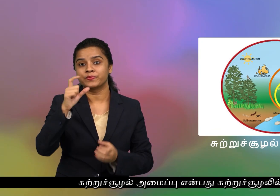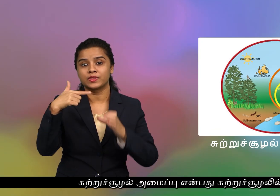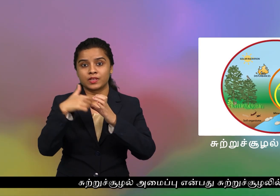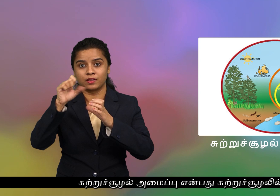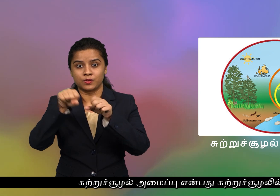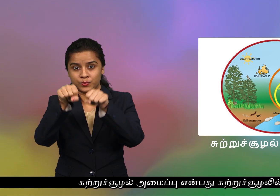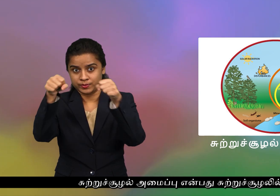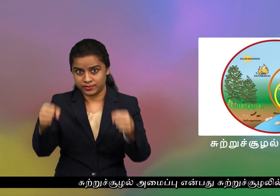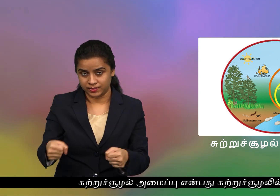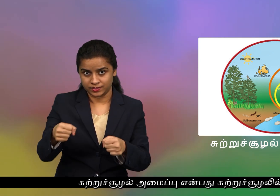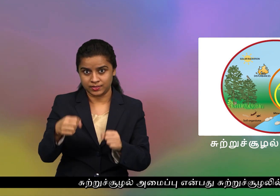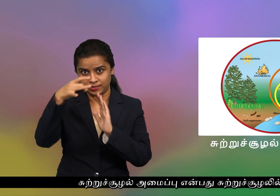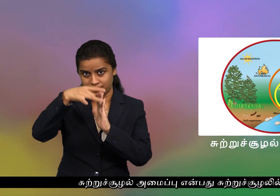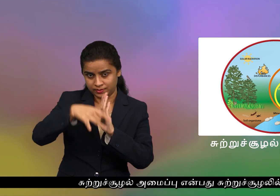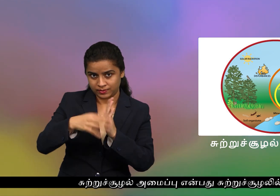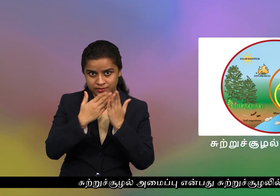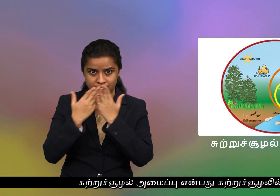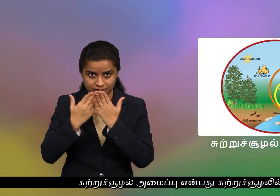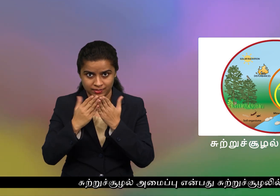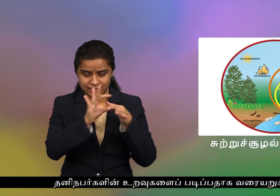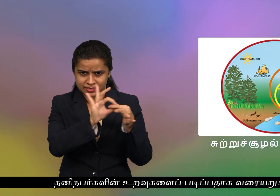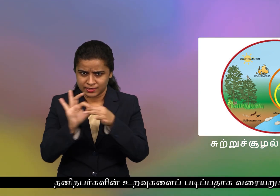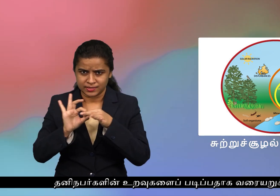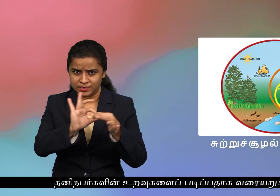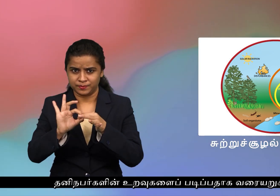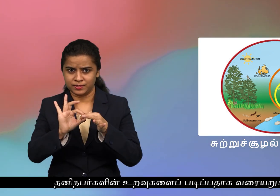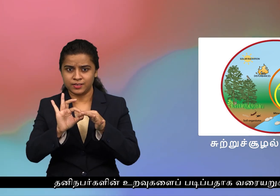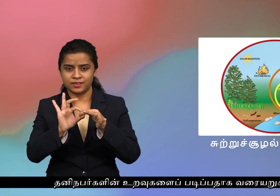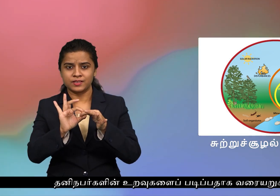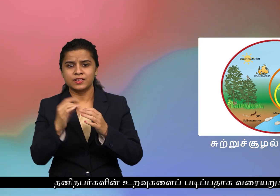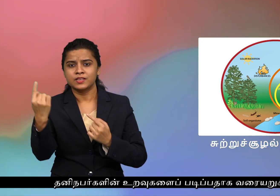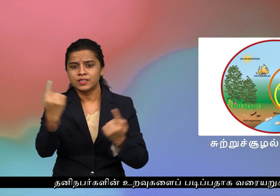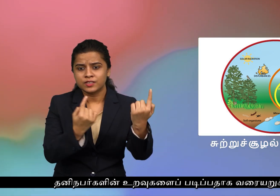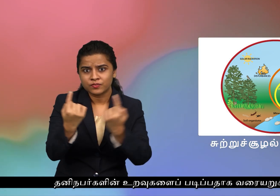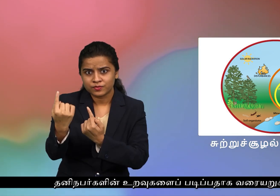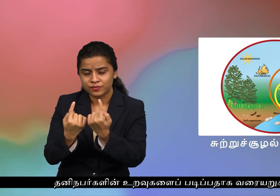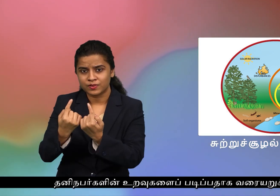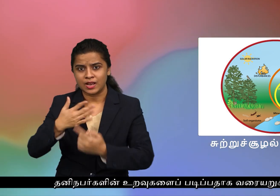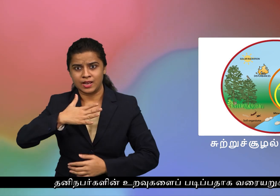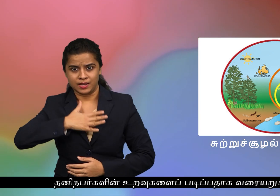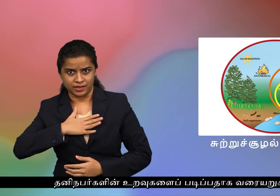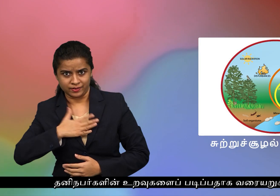சுற்றுச்சூழல் அமைப்பு என்பது சுற்றுச்சூழலில் வாழும் தனிநபர்களின் உறவுகளைப் படிப்பதாக வரையறுக்கப்படுகிறது.